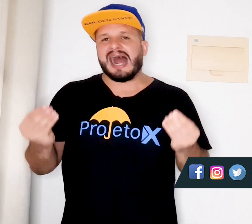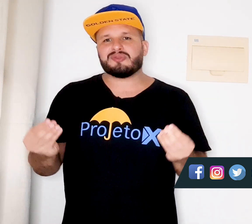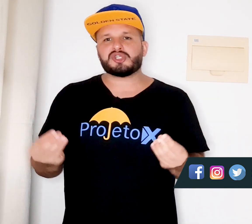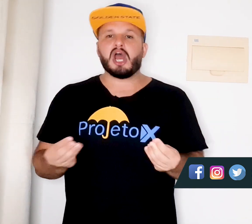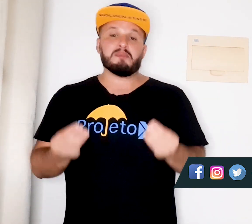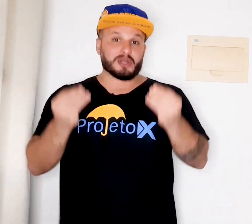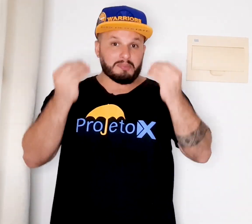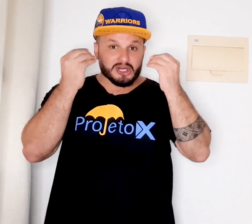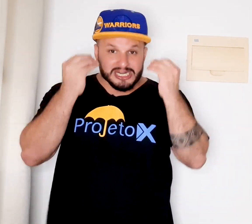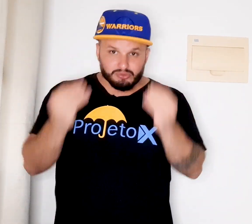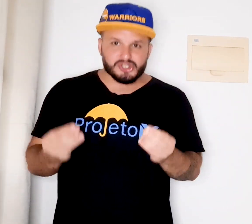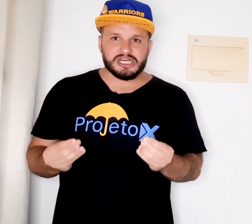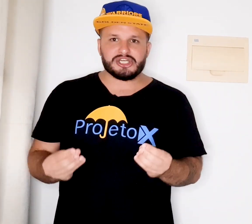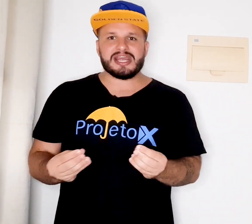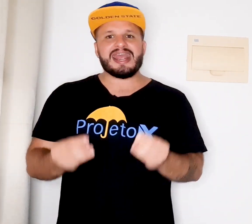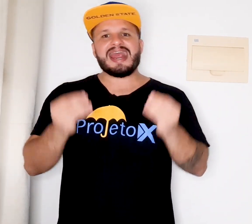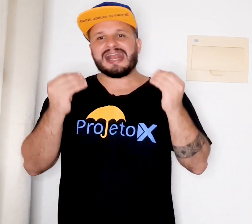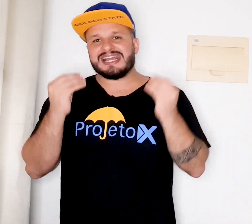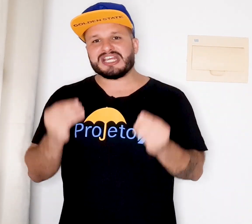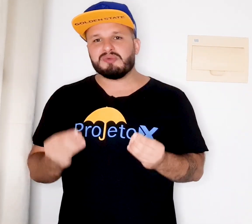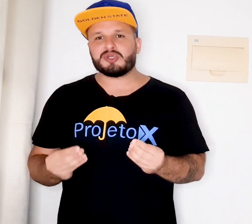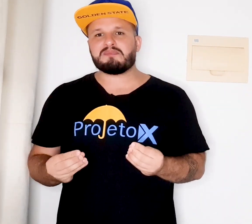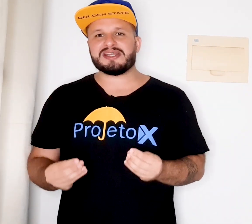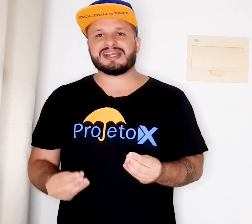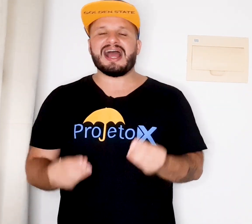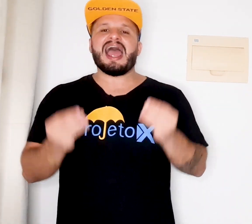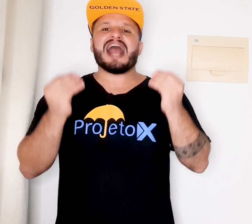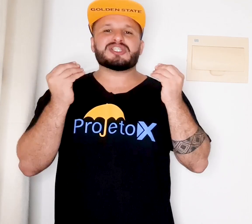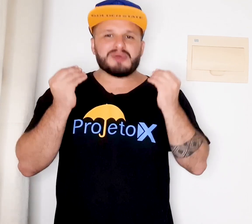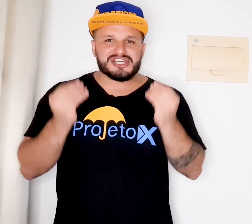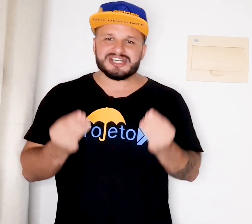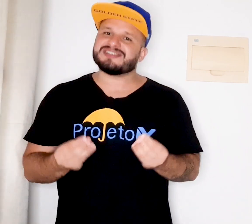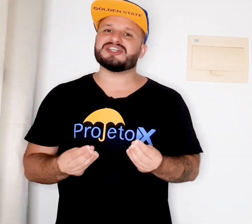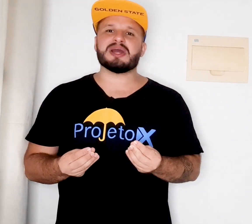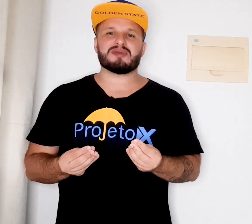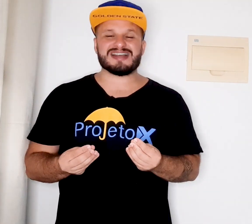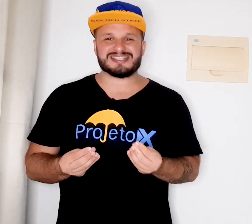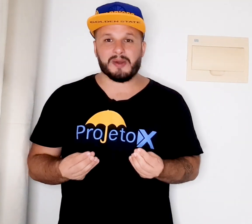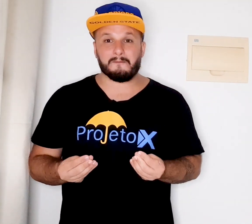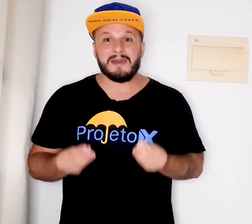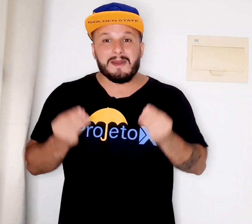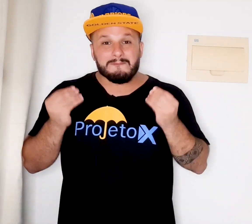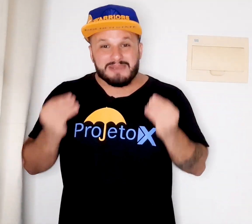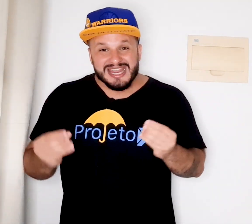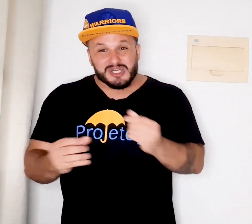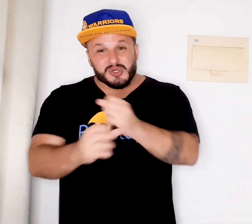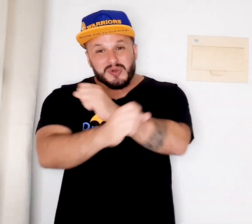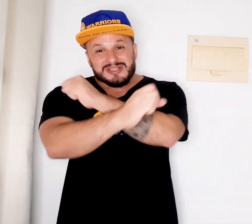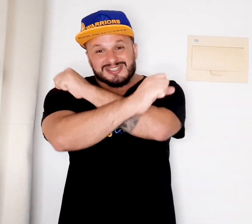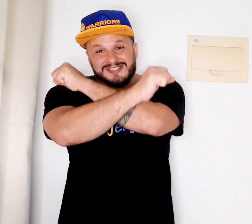ligados, porque o Projeto X é aquele que multiplica as suas chances de aprovação. Beijos!